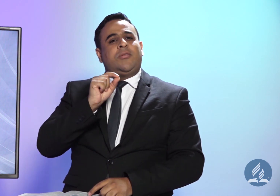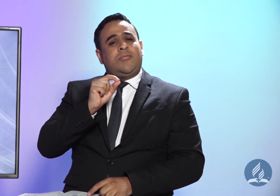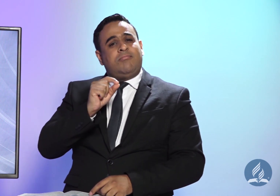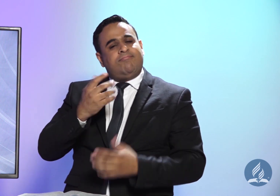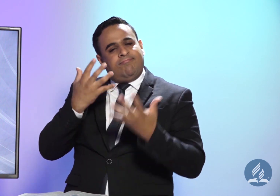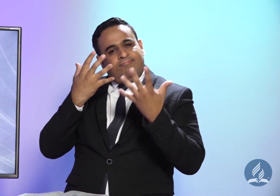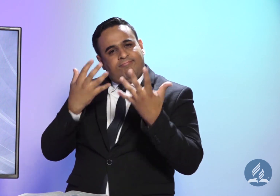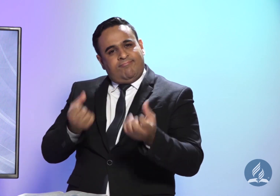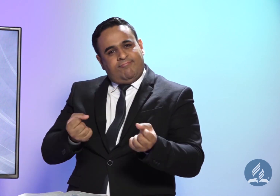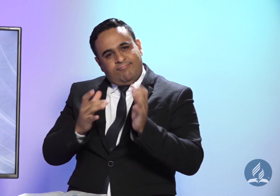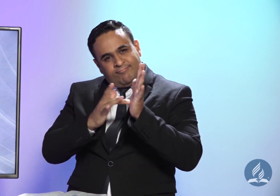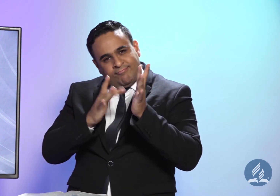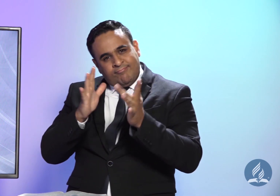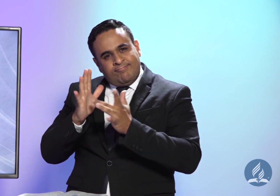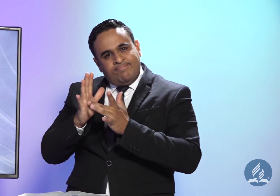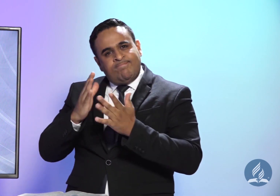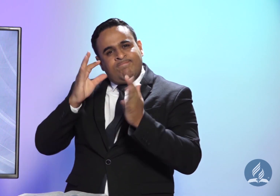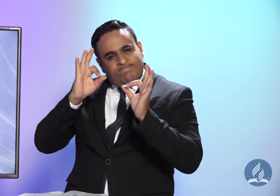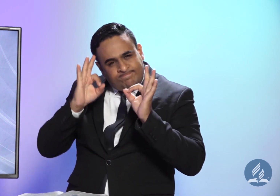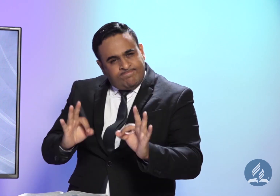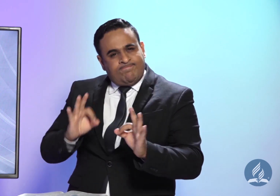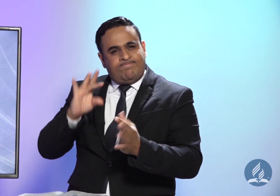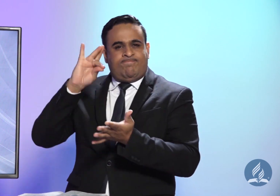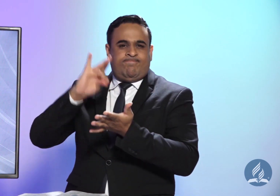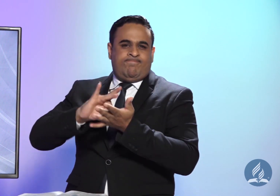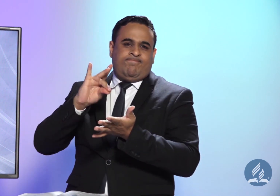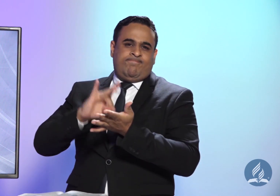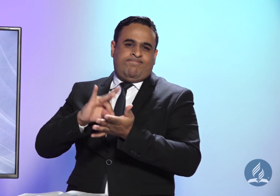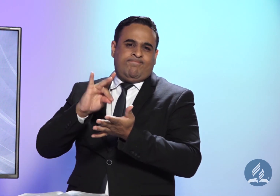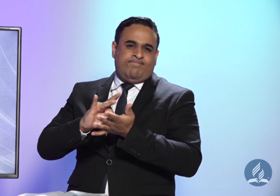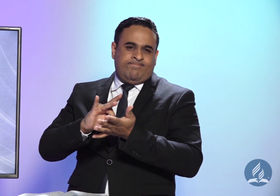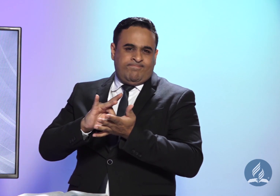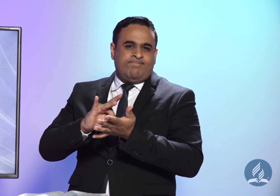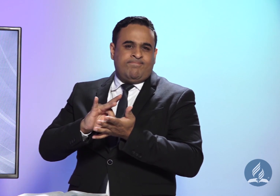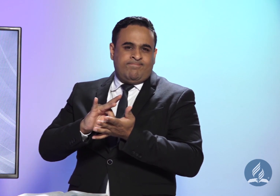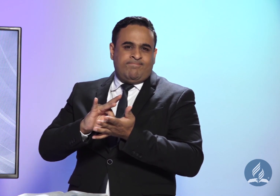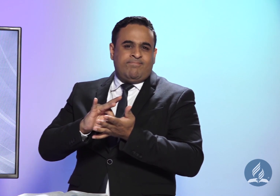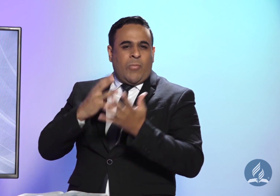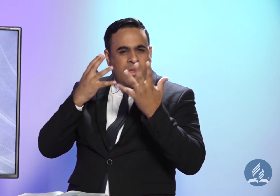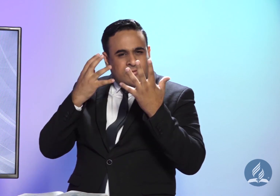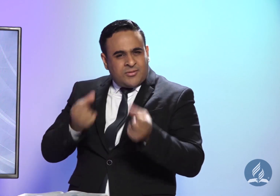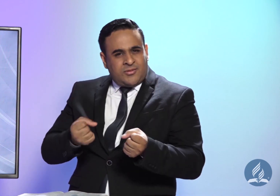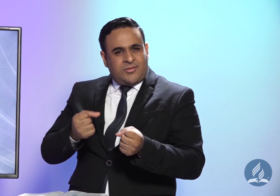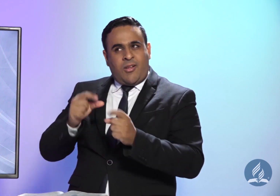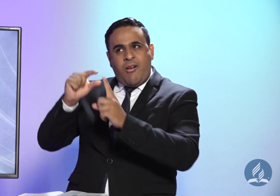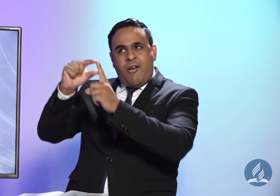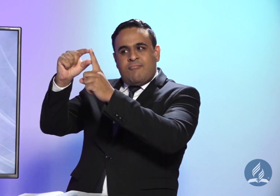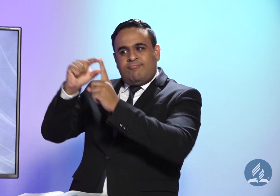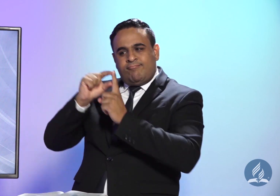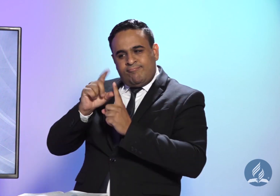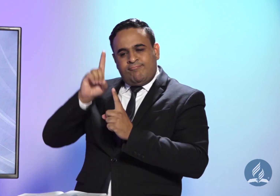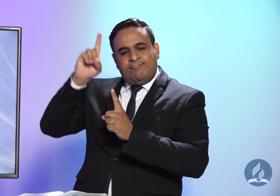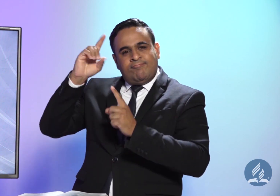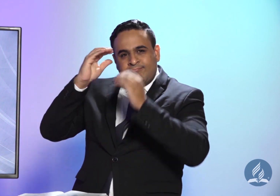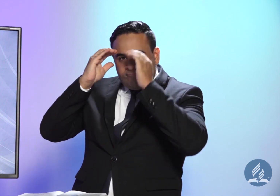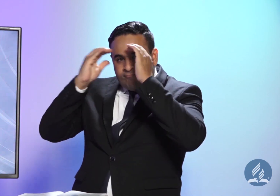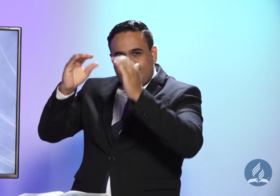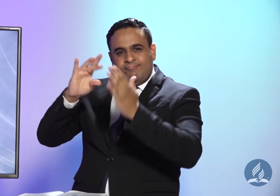aprender com a Bíblia a verdade. Hoje você tem a oportunidade de aceitar a salvação, de aceitar a verdade, de aceitar